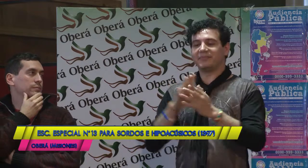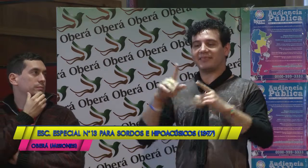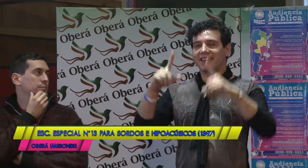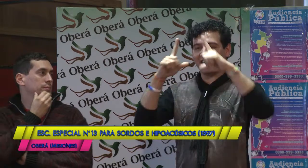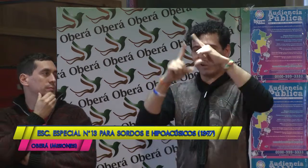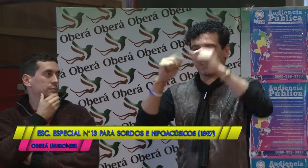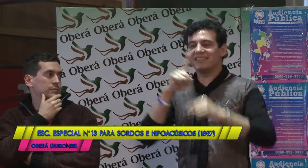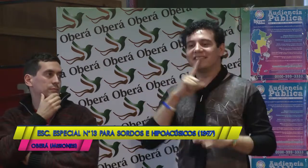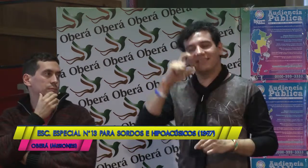televisión,